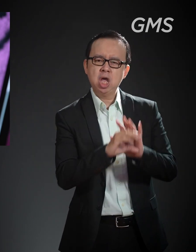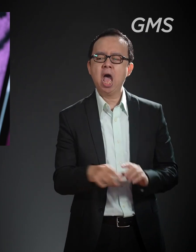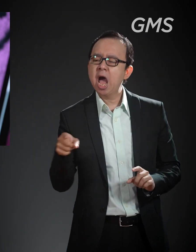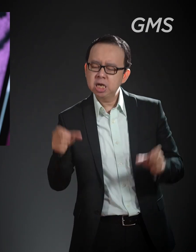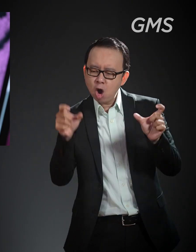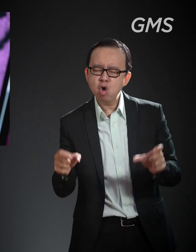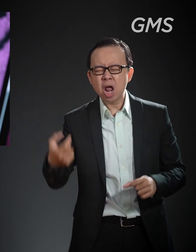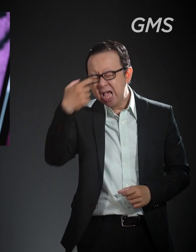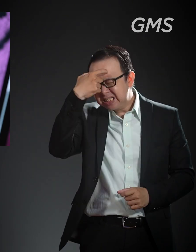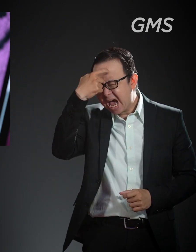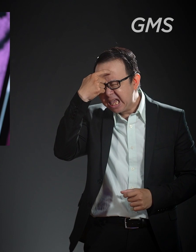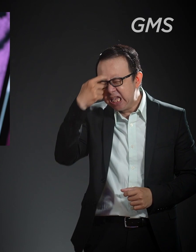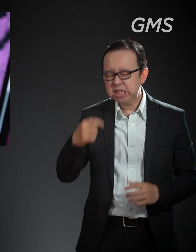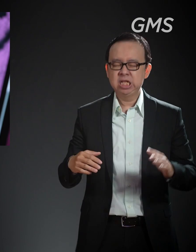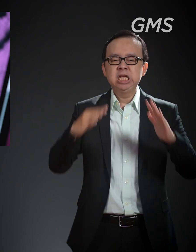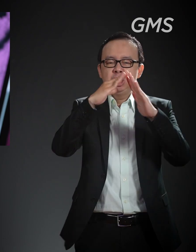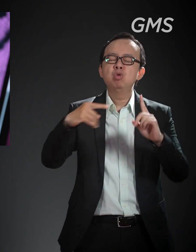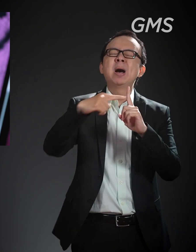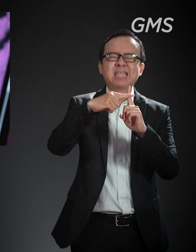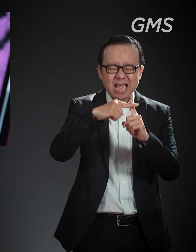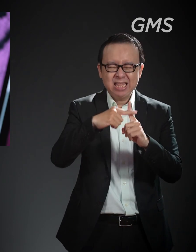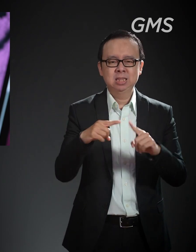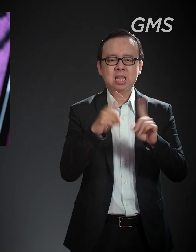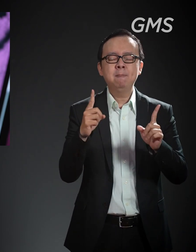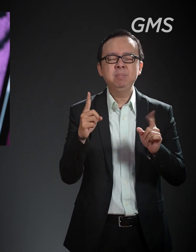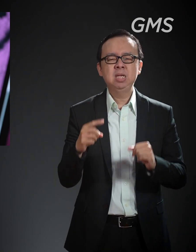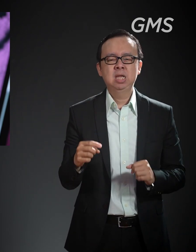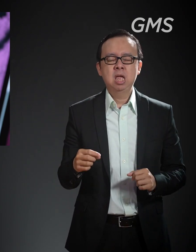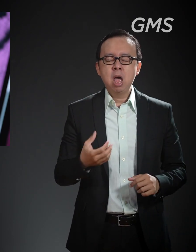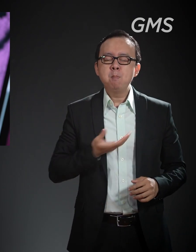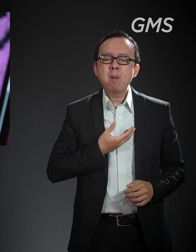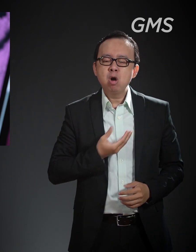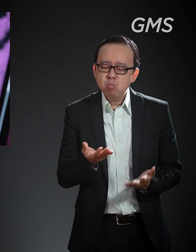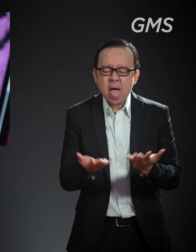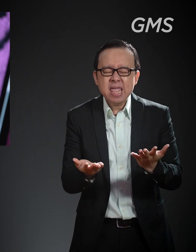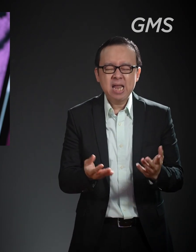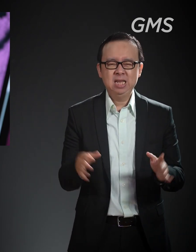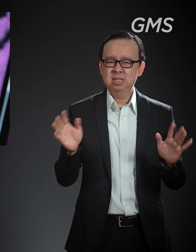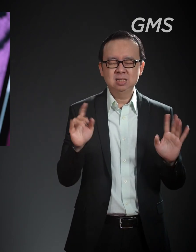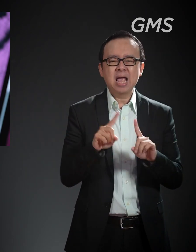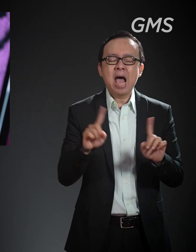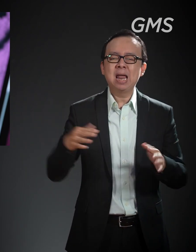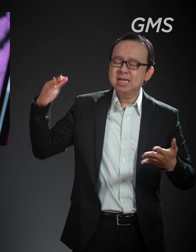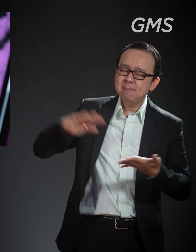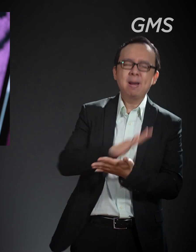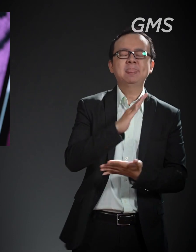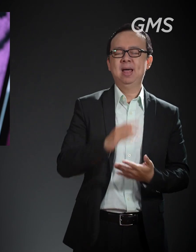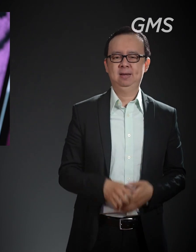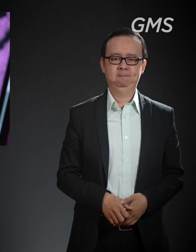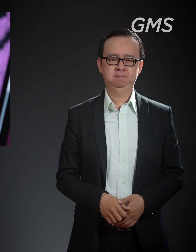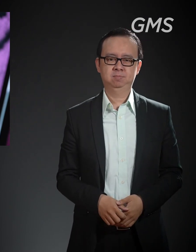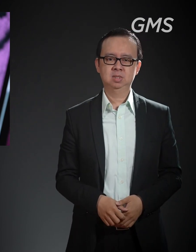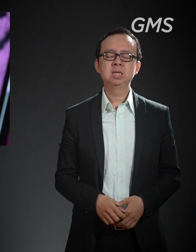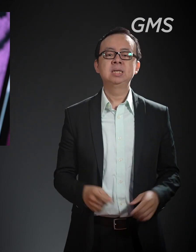bisa karena sedang sakit atau lagi lumpuh atau di rumah sakit. Jadi kita tahu bahwa